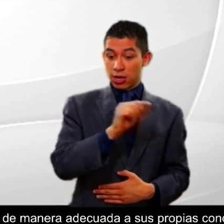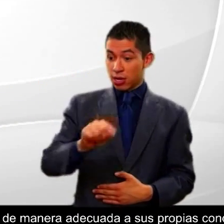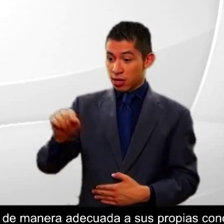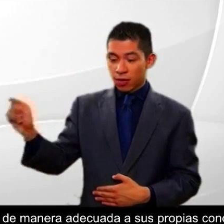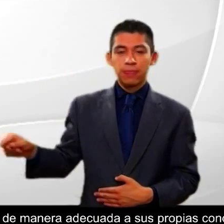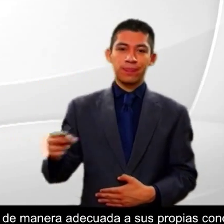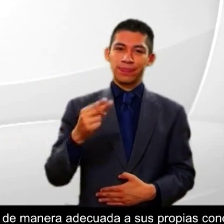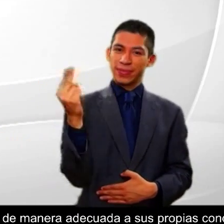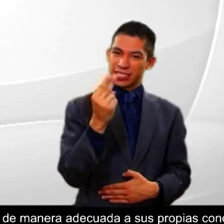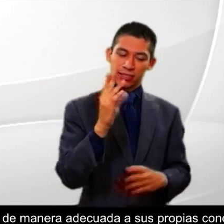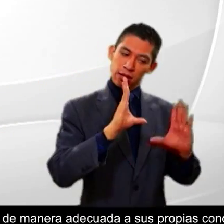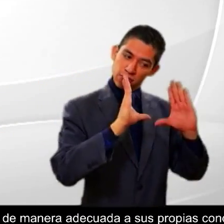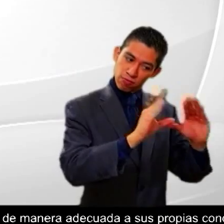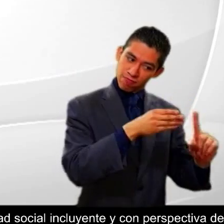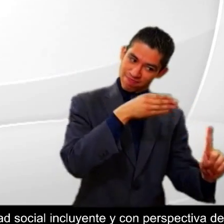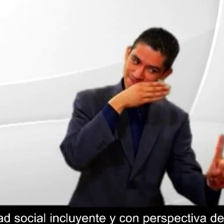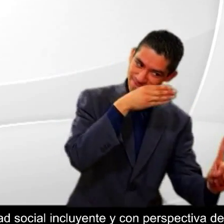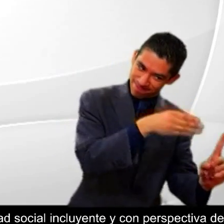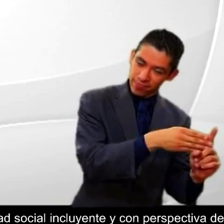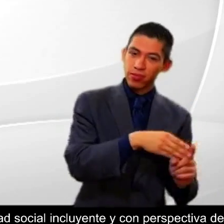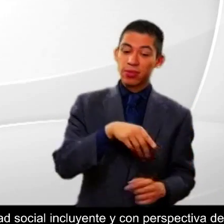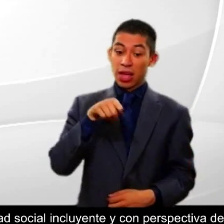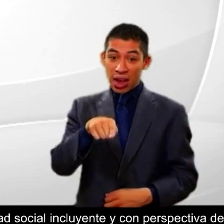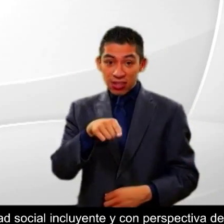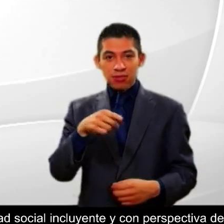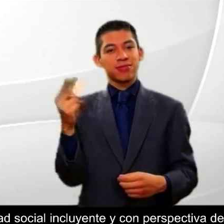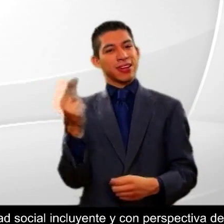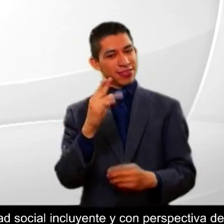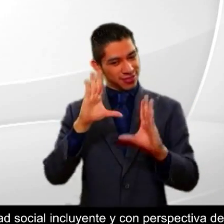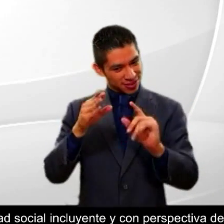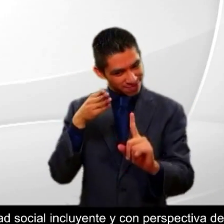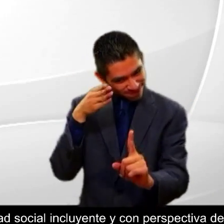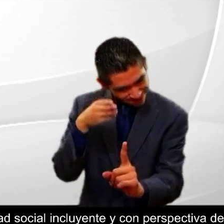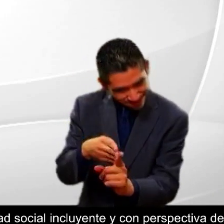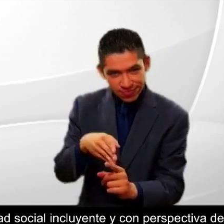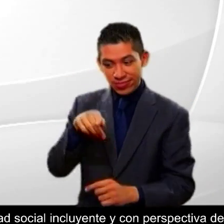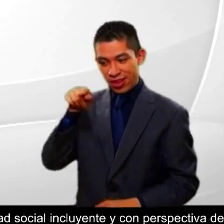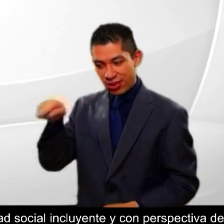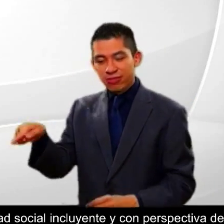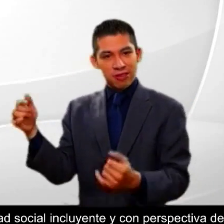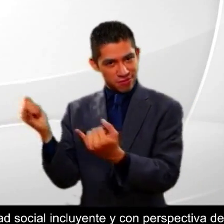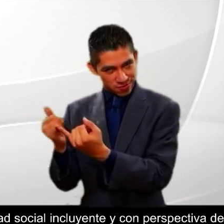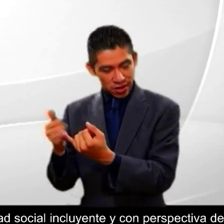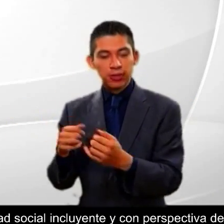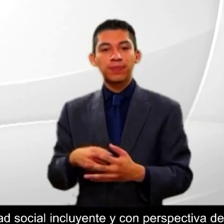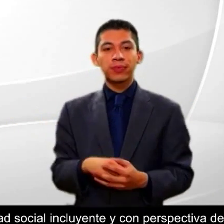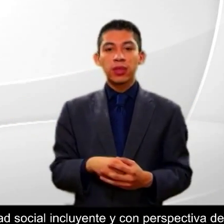propias condiciones Con equidad social, incluyente y con perspectiva de género